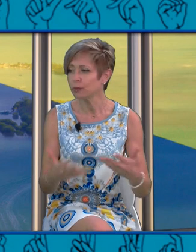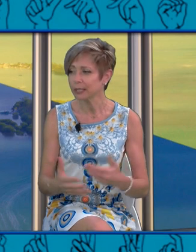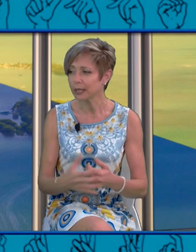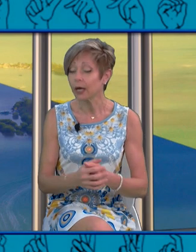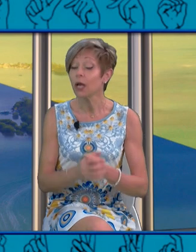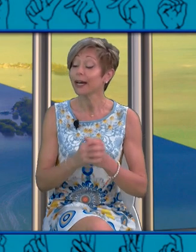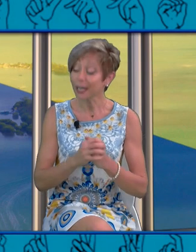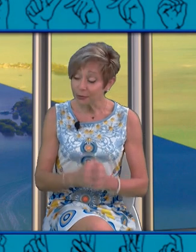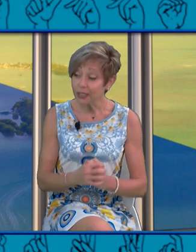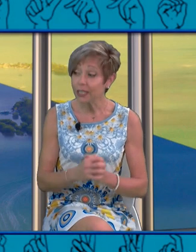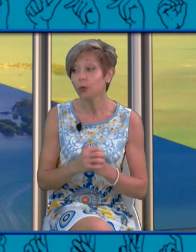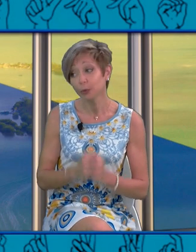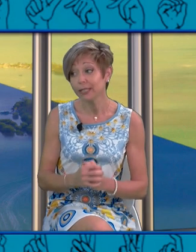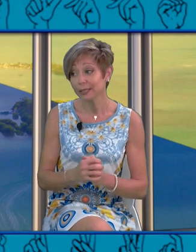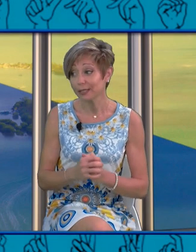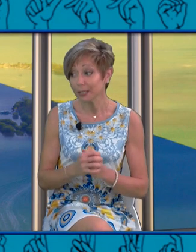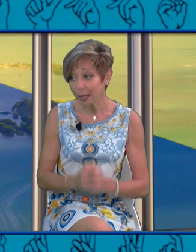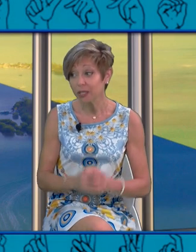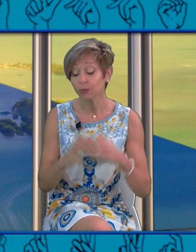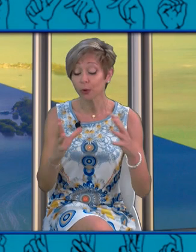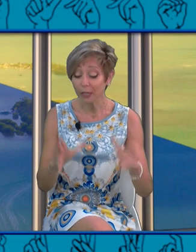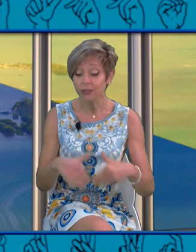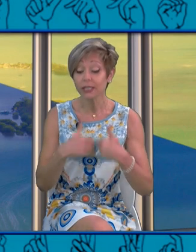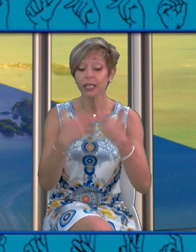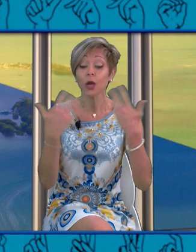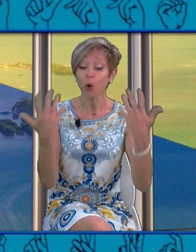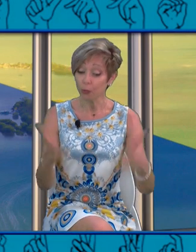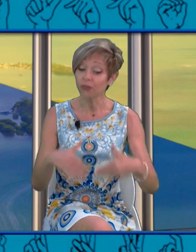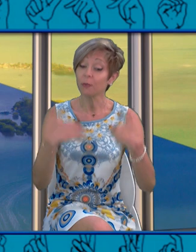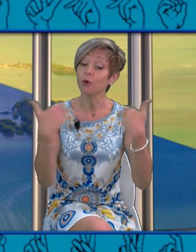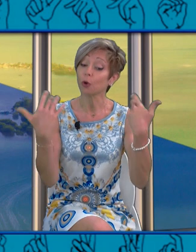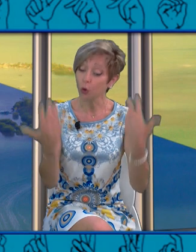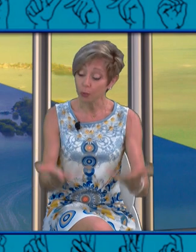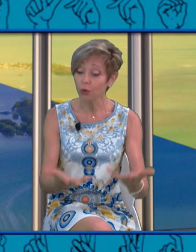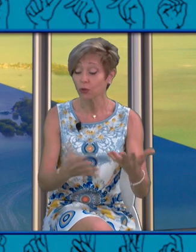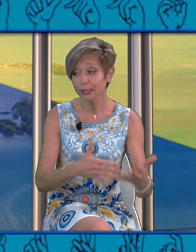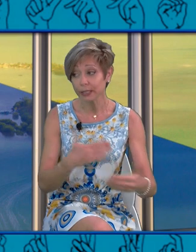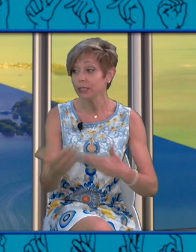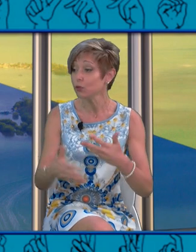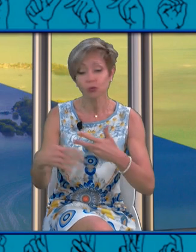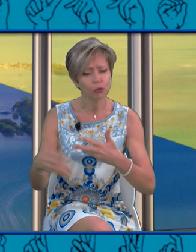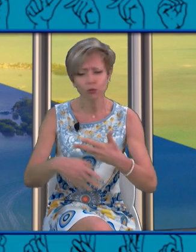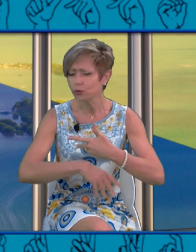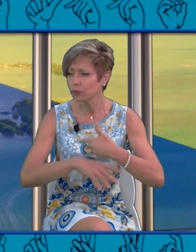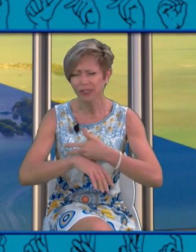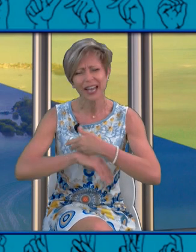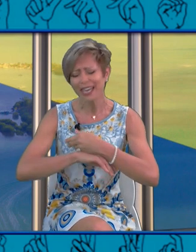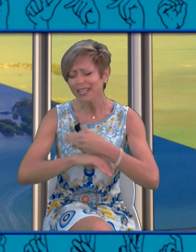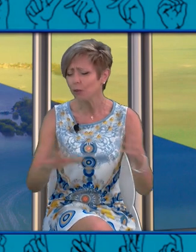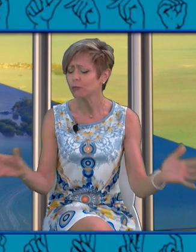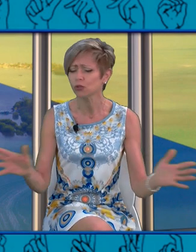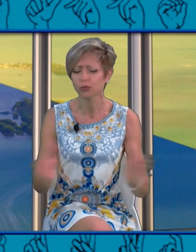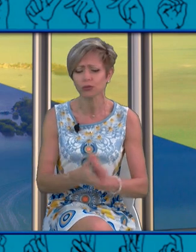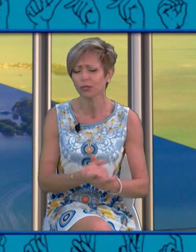YouTube, etc. Réviser, oui, ça c'est très bien. Pour réviser, on peut vraiment reprendre les signes sur YouTube. Enfin, il y a